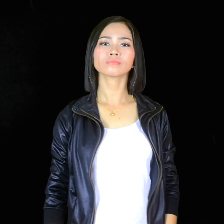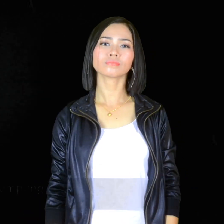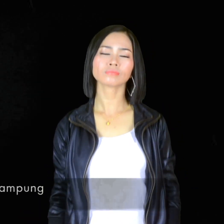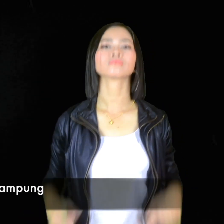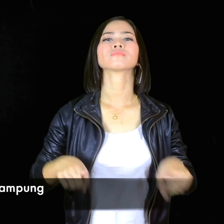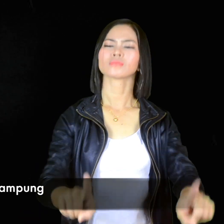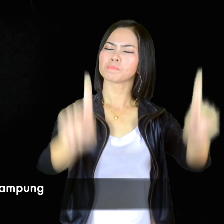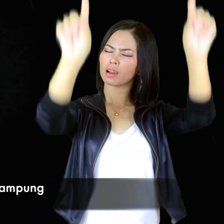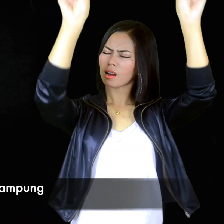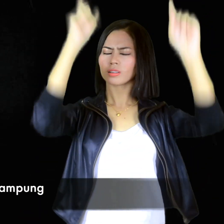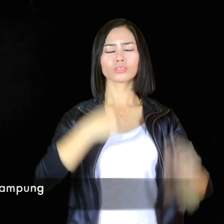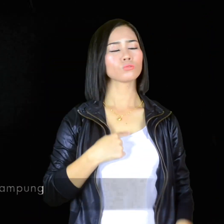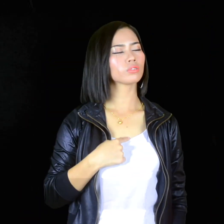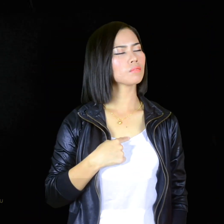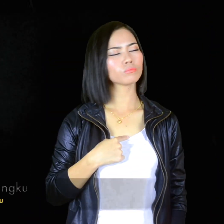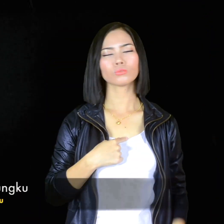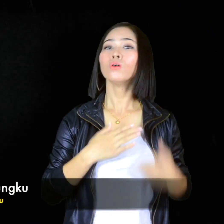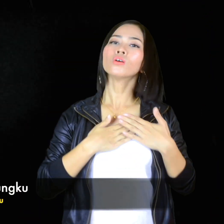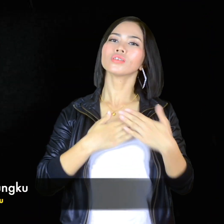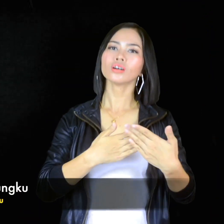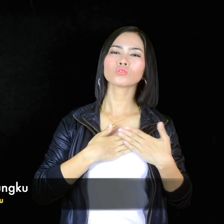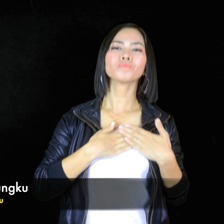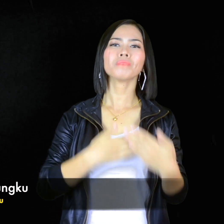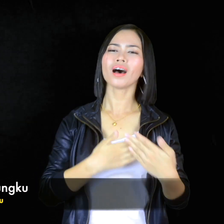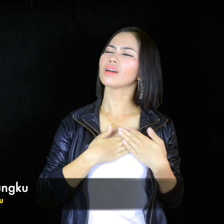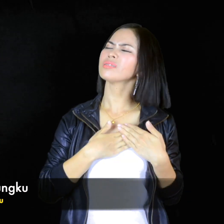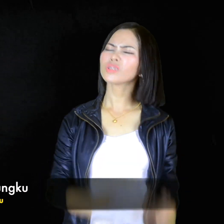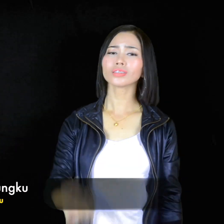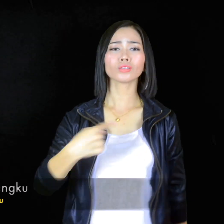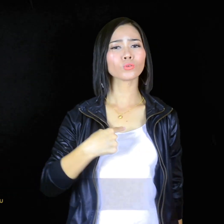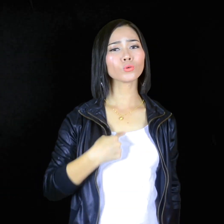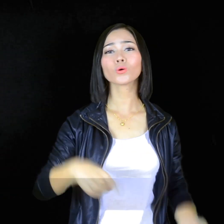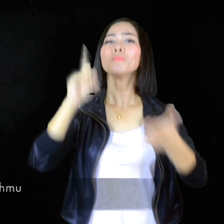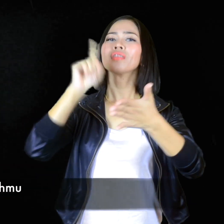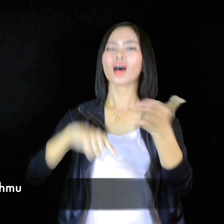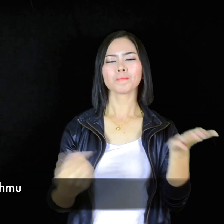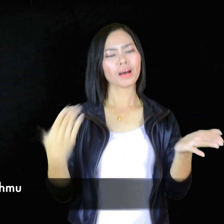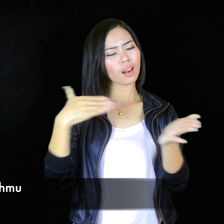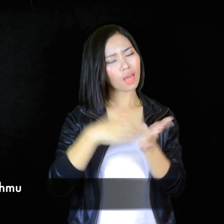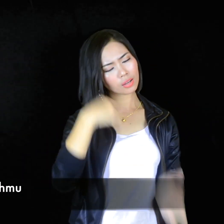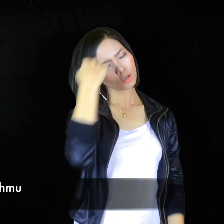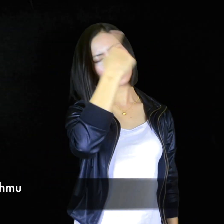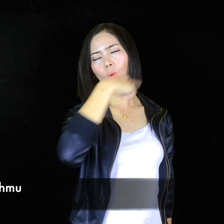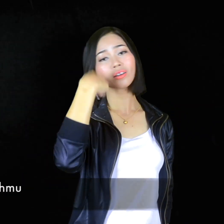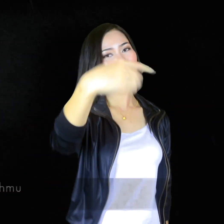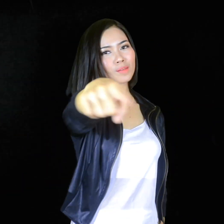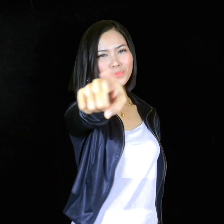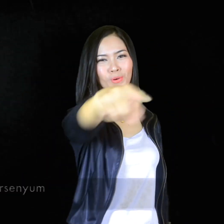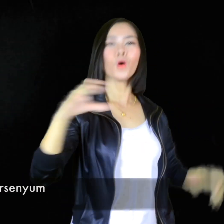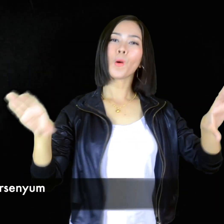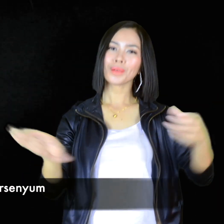Tidak dapat ku tampung Degupan jantungku Degupan Apalagi